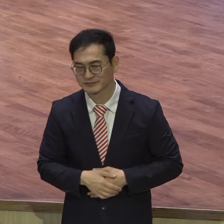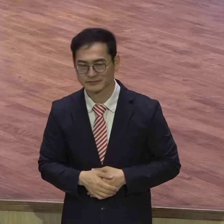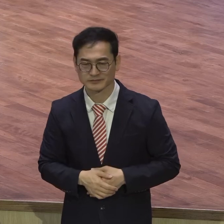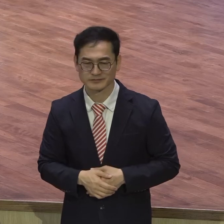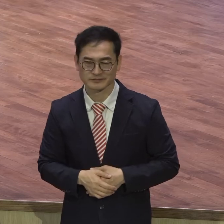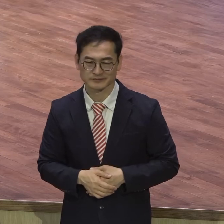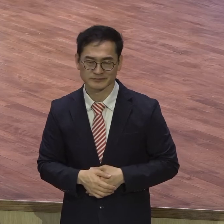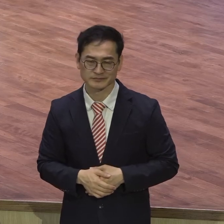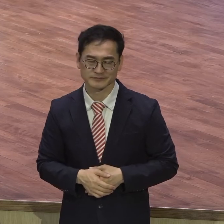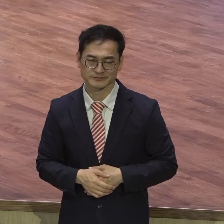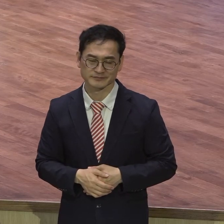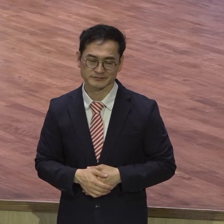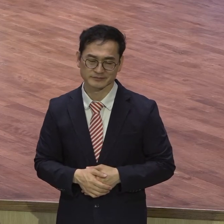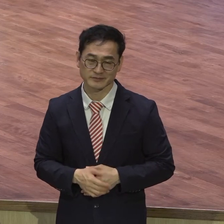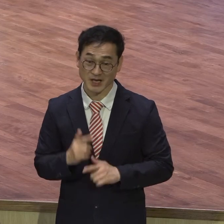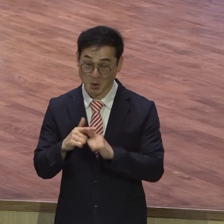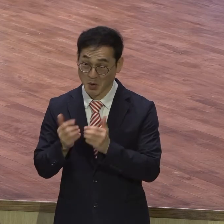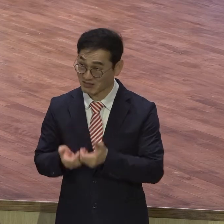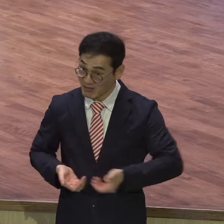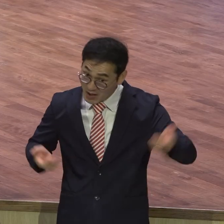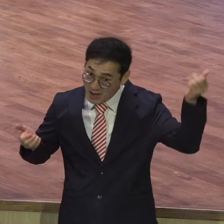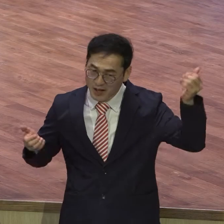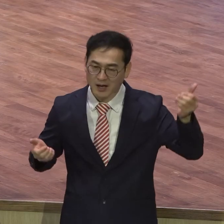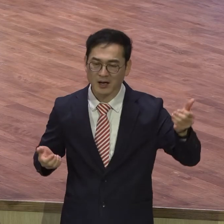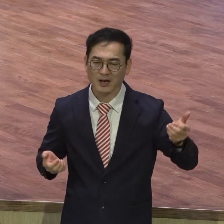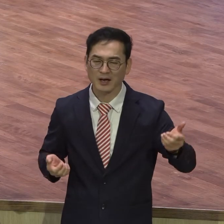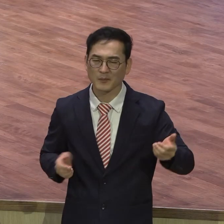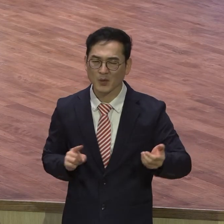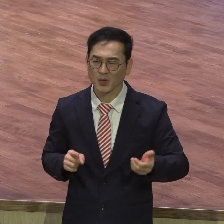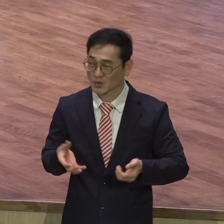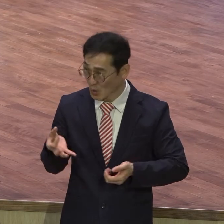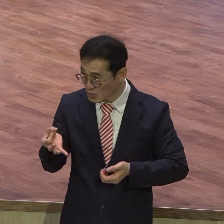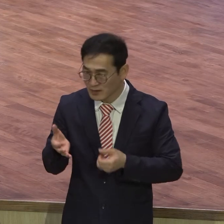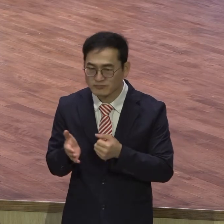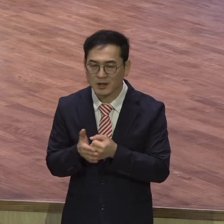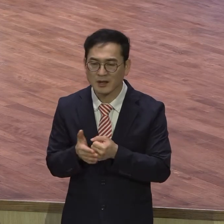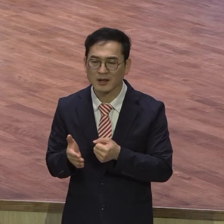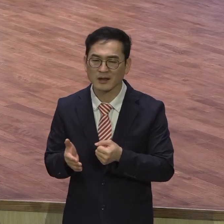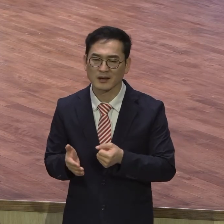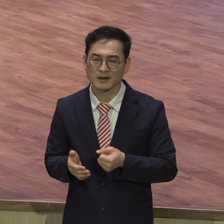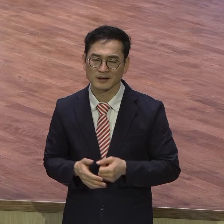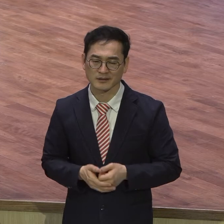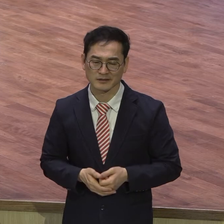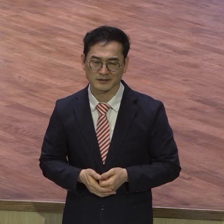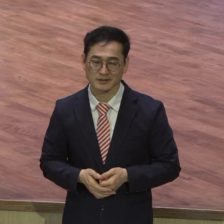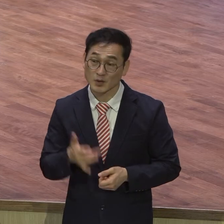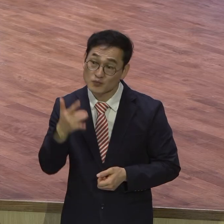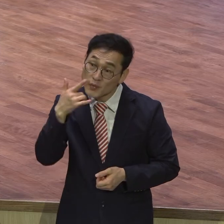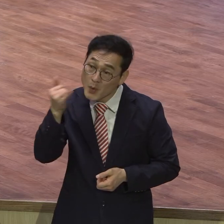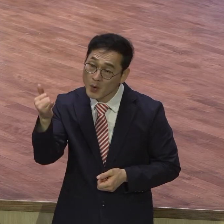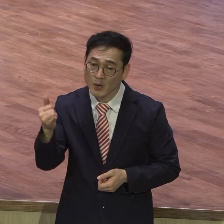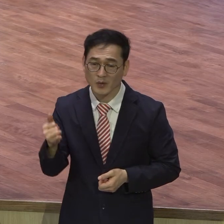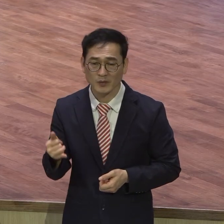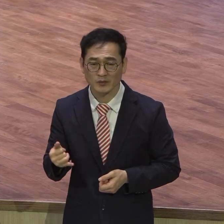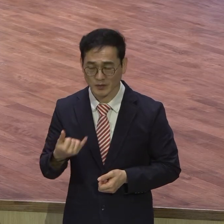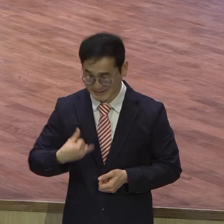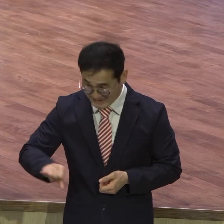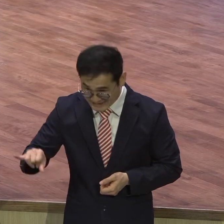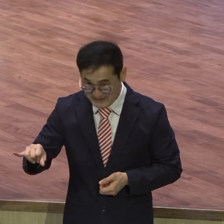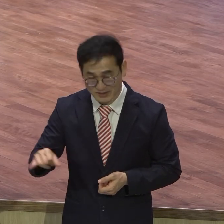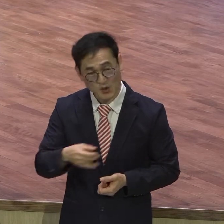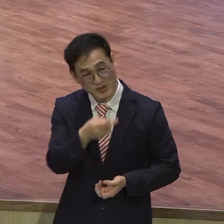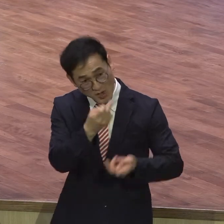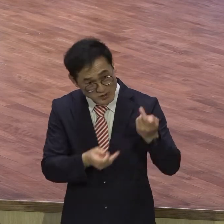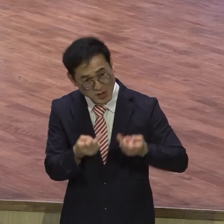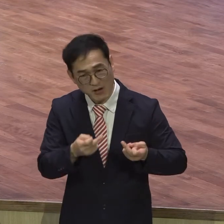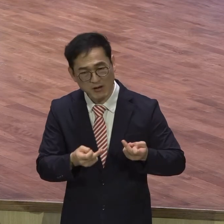교를 떠날 정도로 형제 사이에 부모 자식 간에 상처를